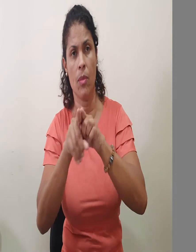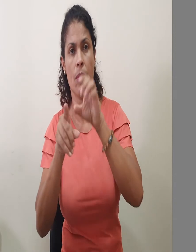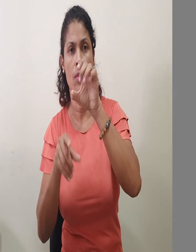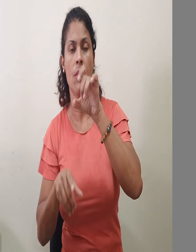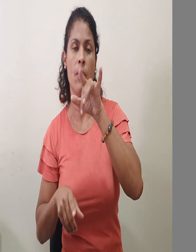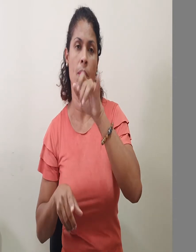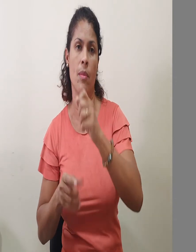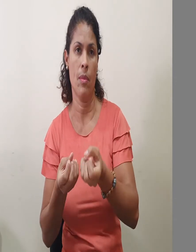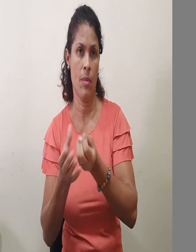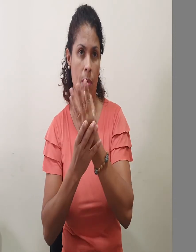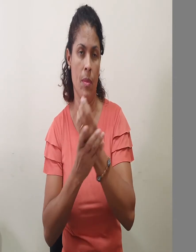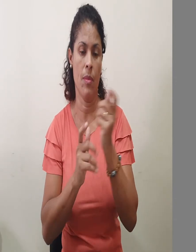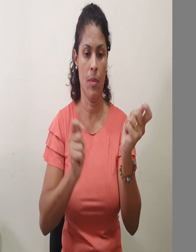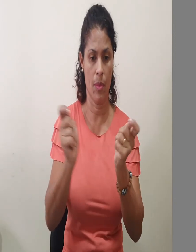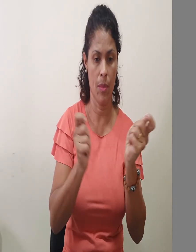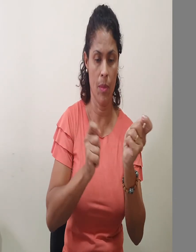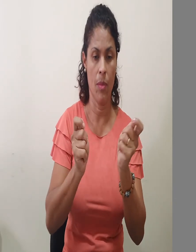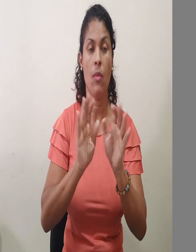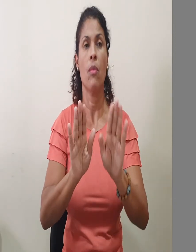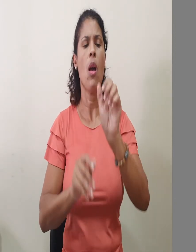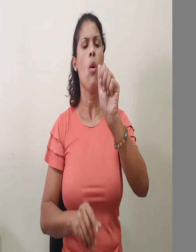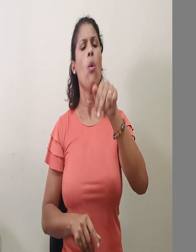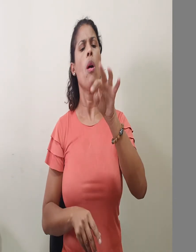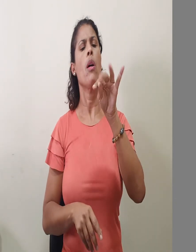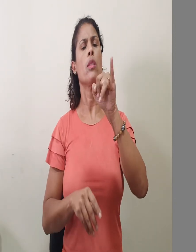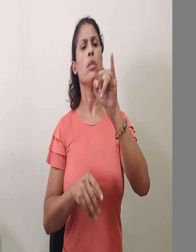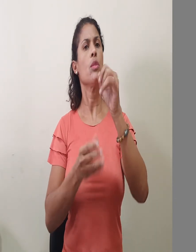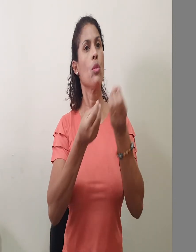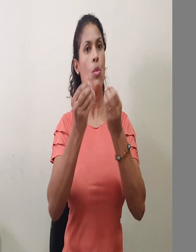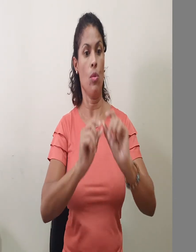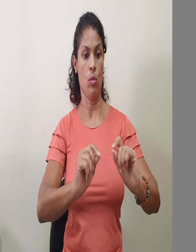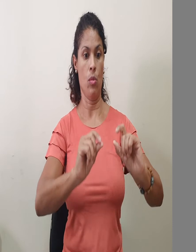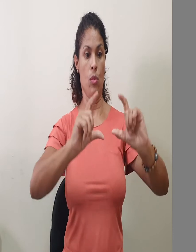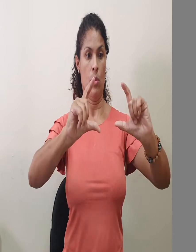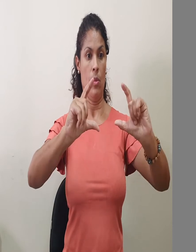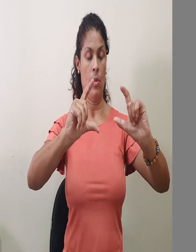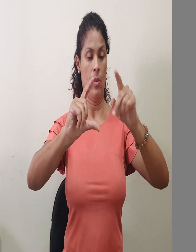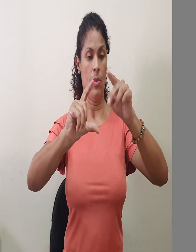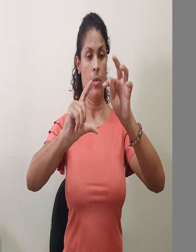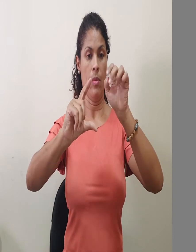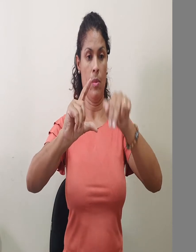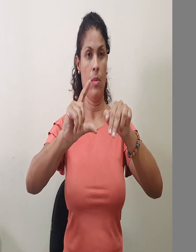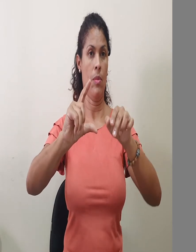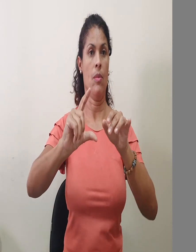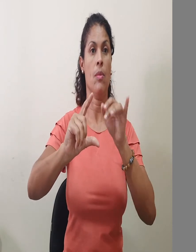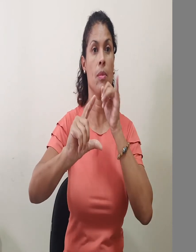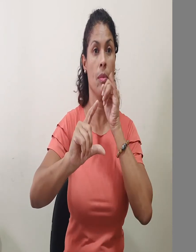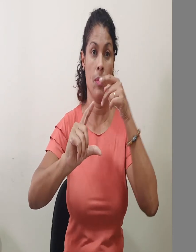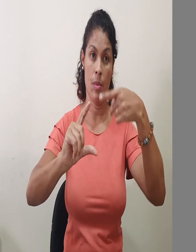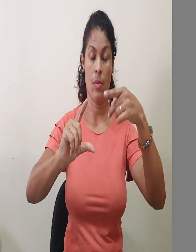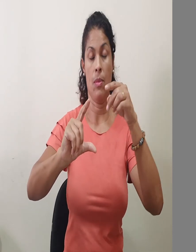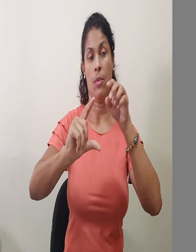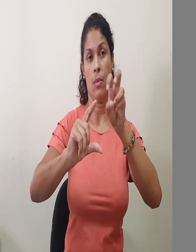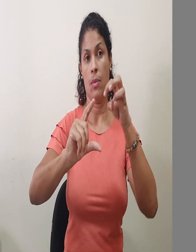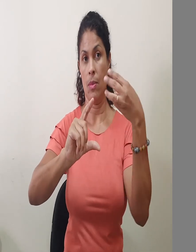uma transdução citosólica, que leva a uma transdução nuclear, levando à formação